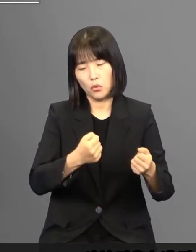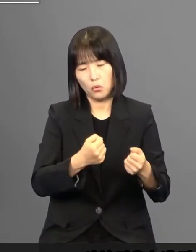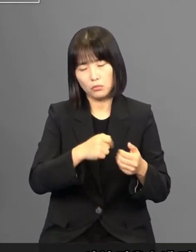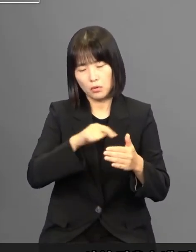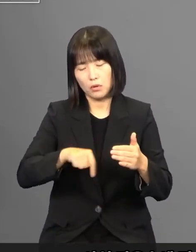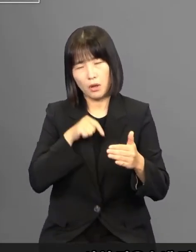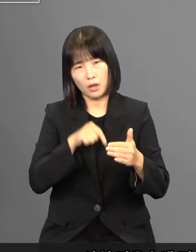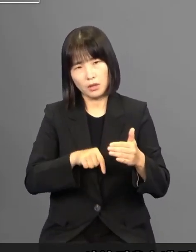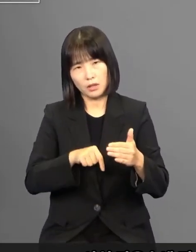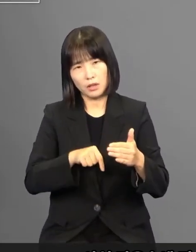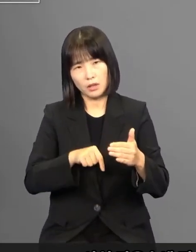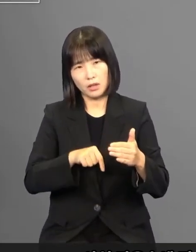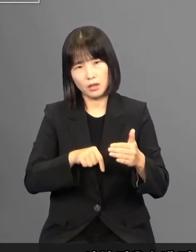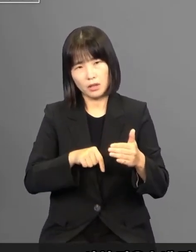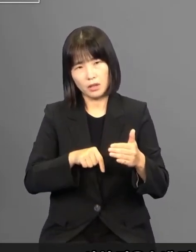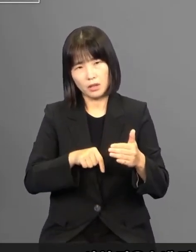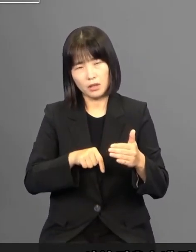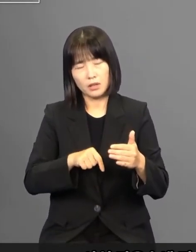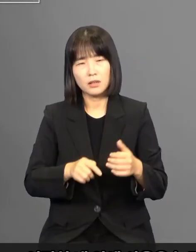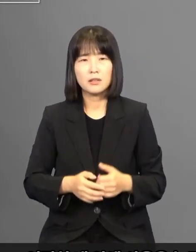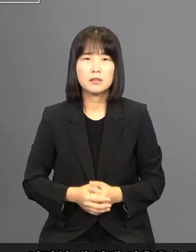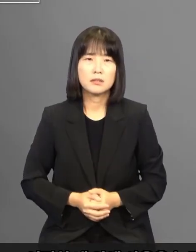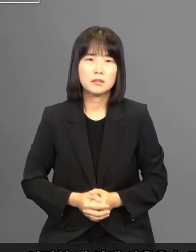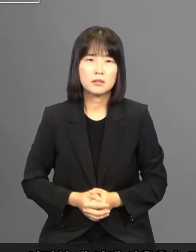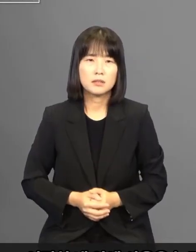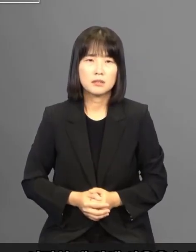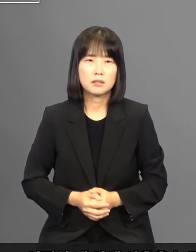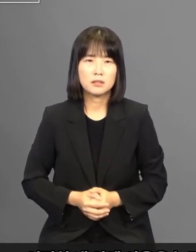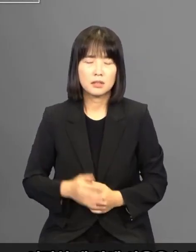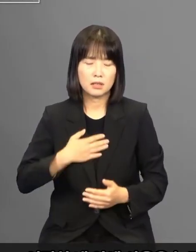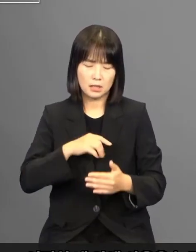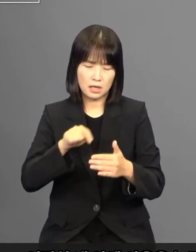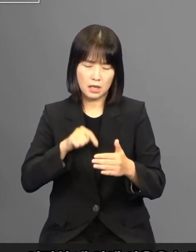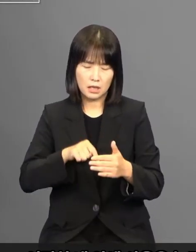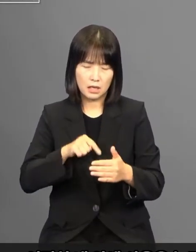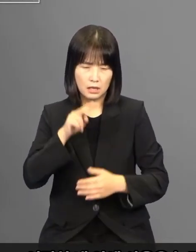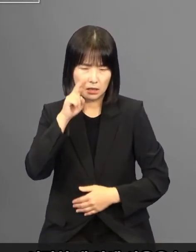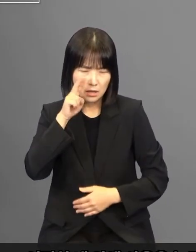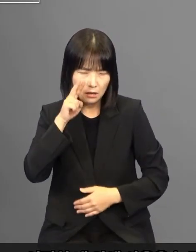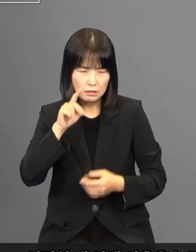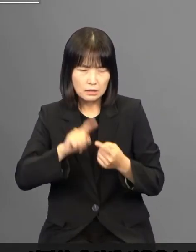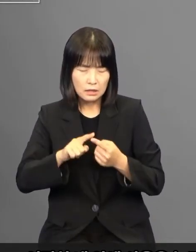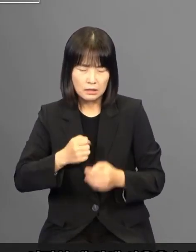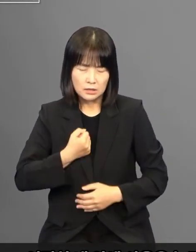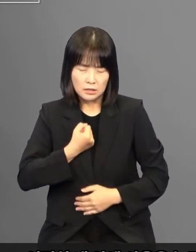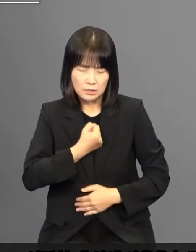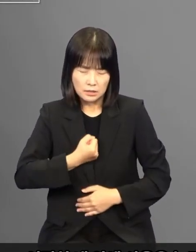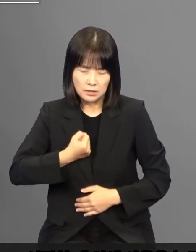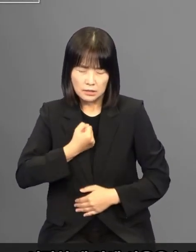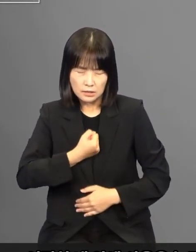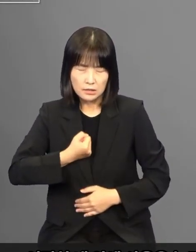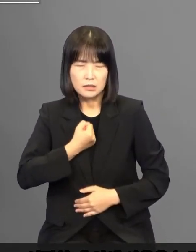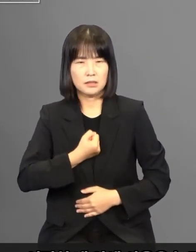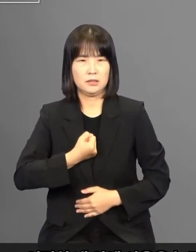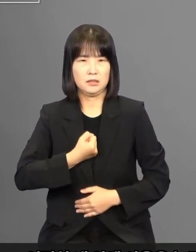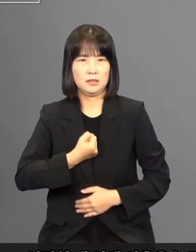한켠에 저 길앗 야베스에 여전히 내 안에 사울을 두어놓고서 절대 나에게 가까이 오면